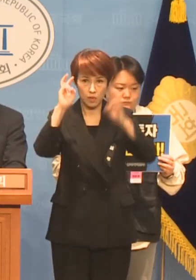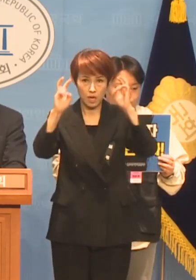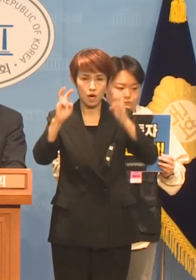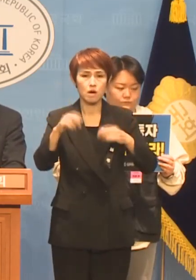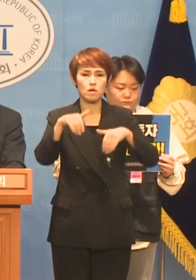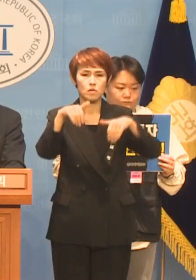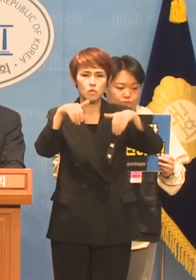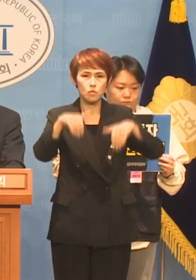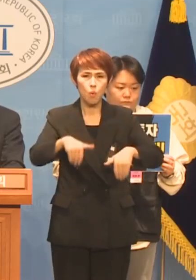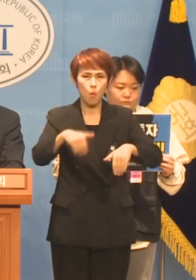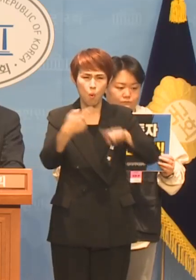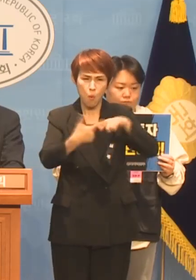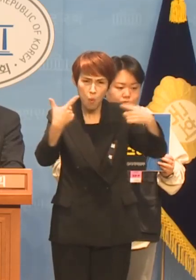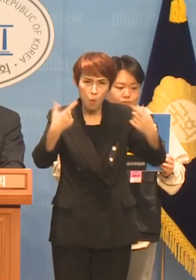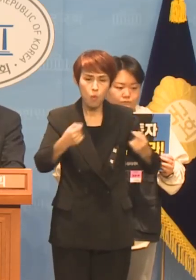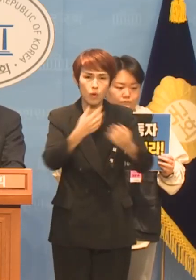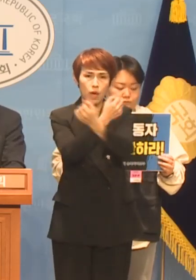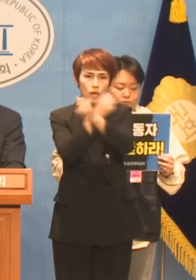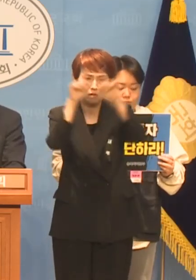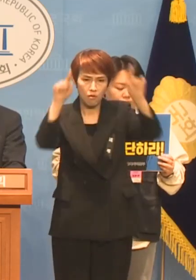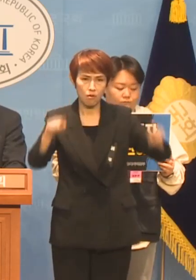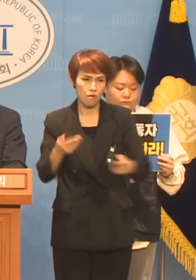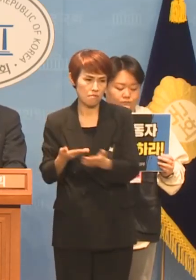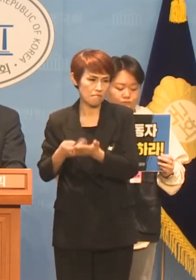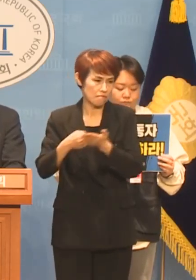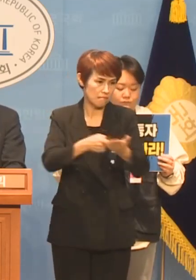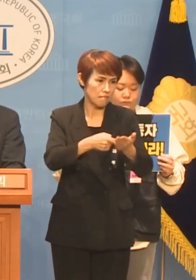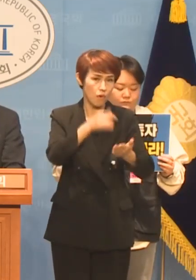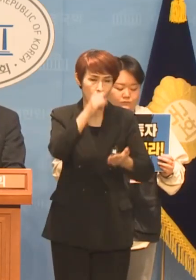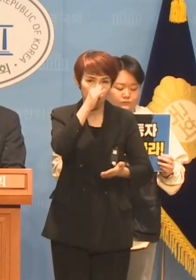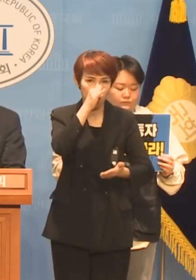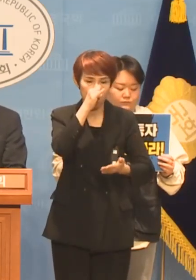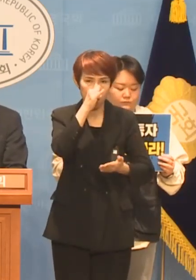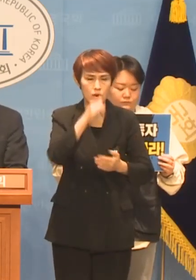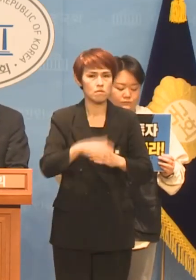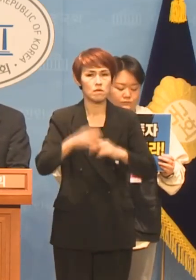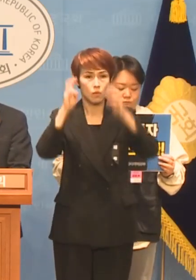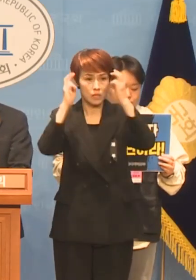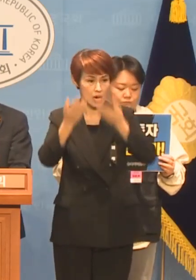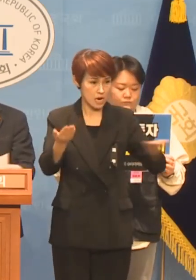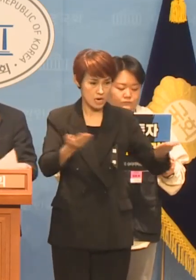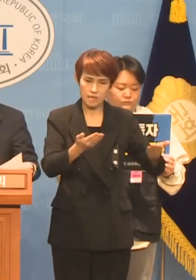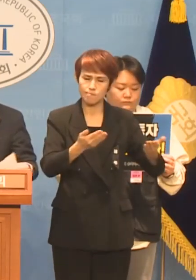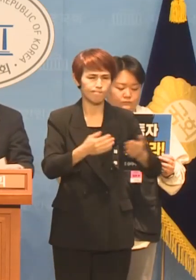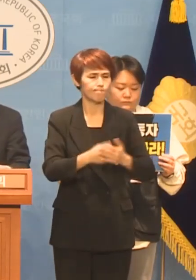강요와 노조 탄압을 중지하고 적극적으로 교섭에 임할 것을 촉구합니다.